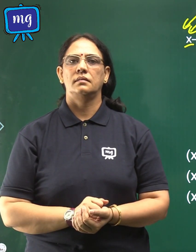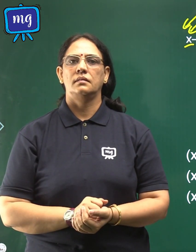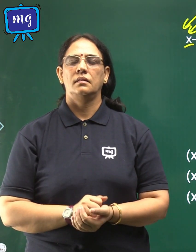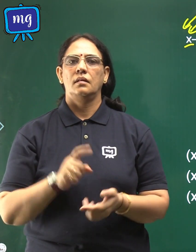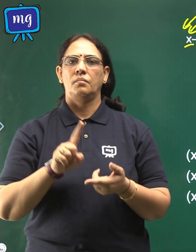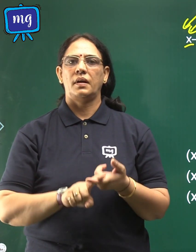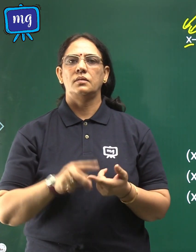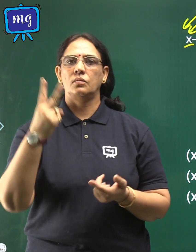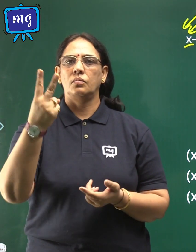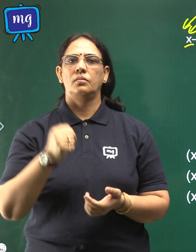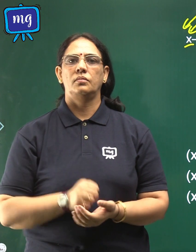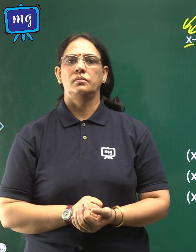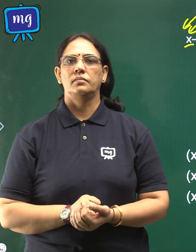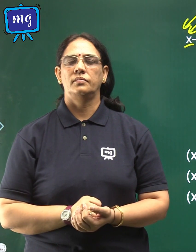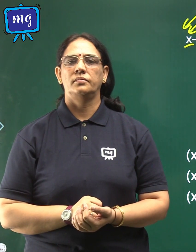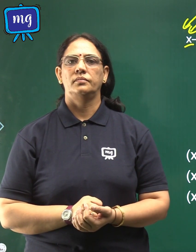प्लस दो।